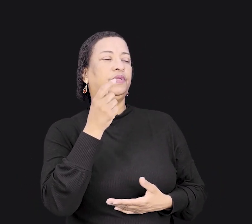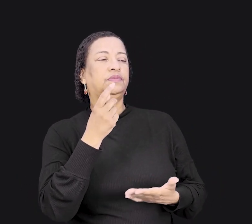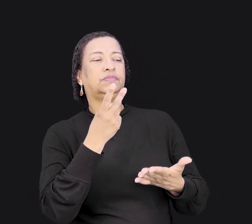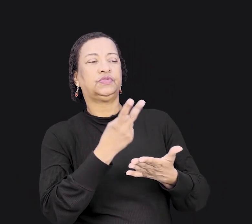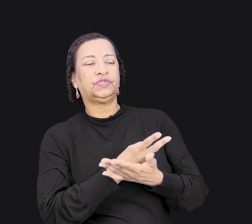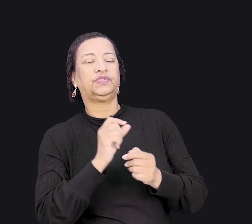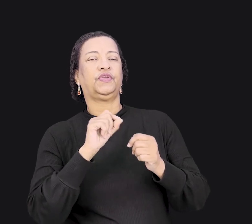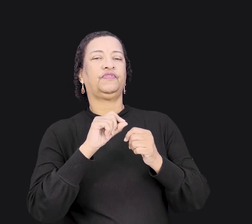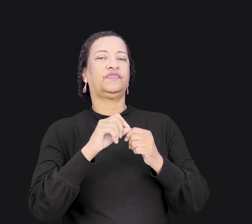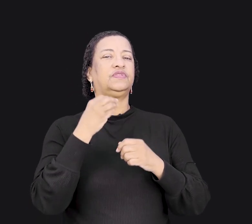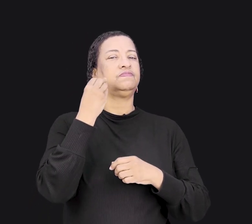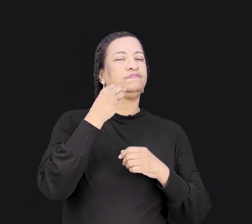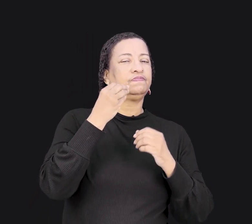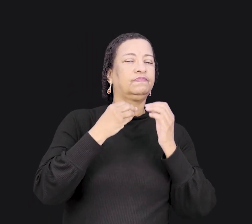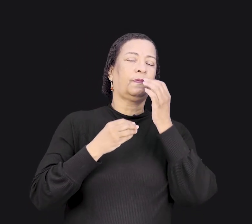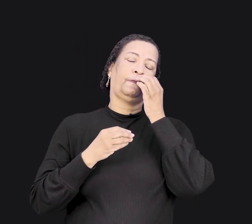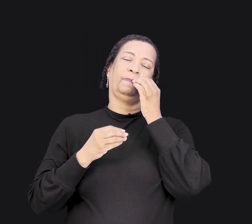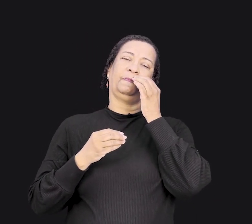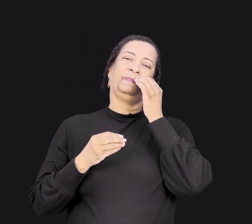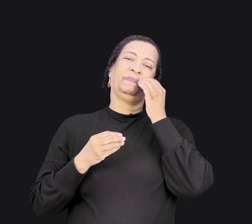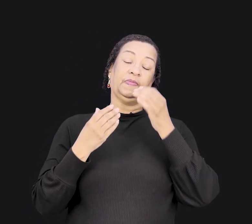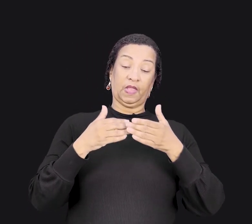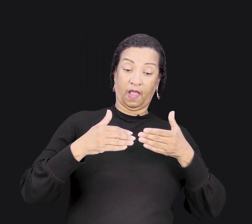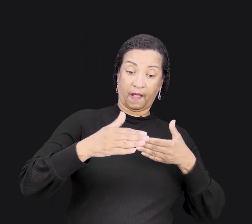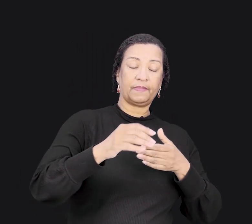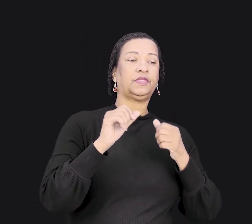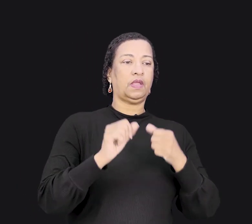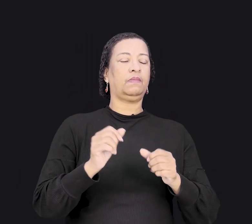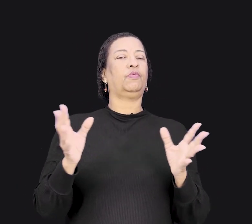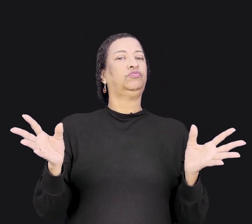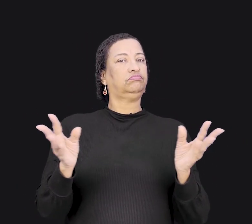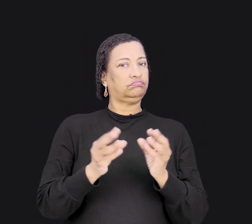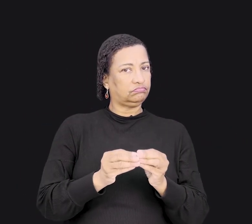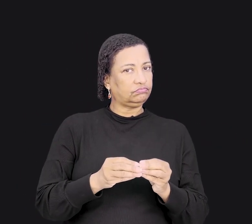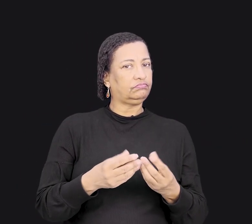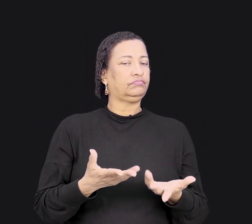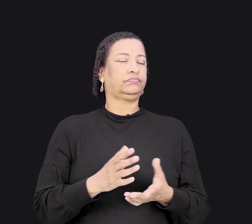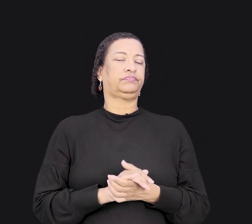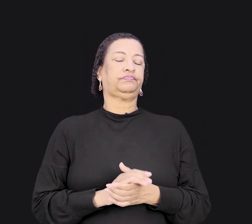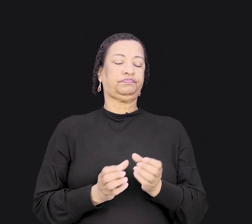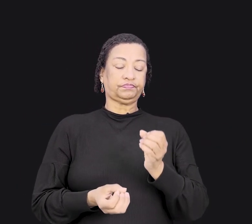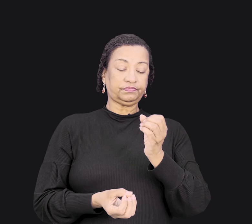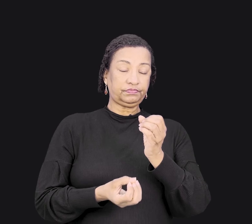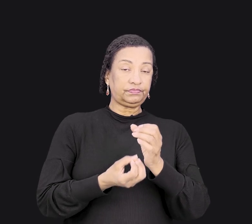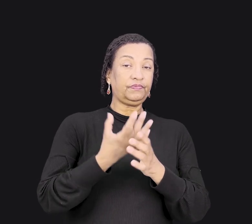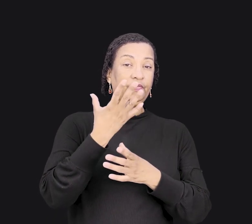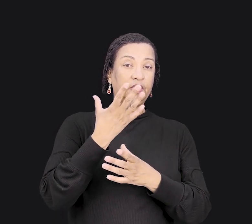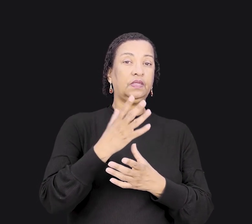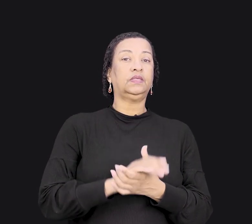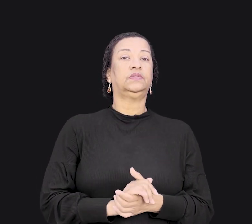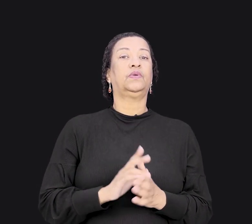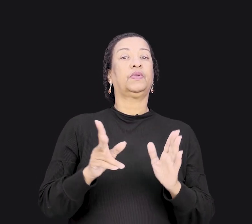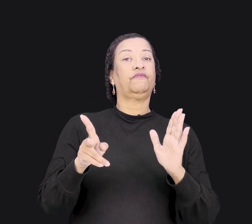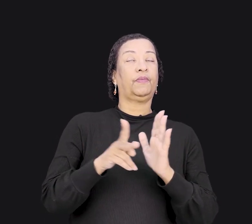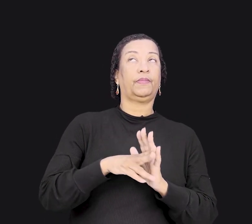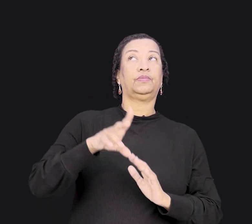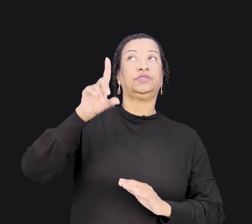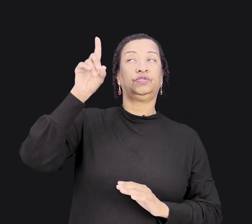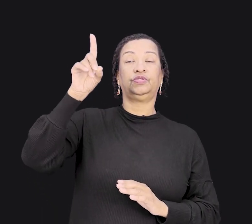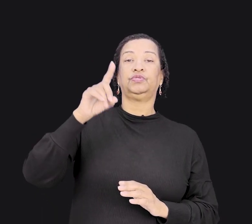fazer experimentos. A partir daí, ele pode tirar conclusões. A questão da criação, como um ato de Deus, foge do alcance